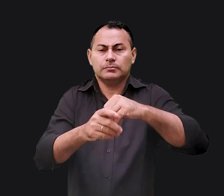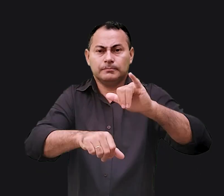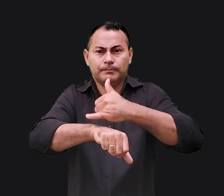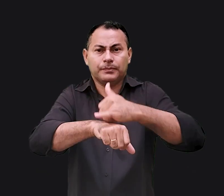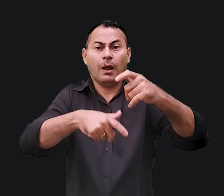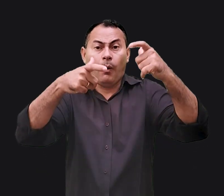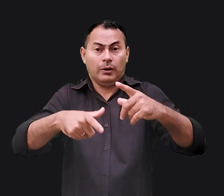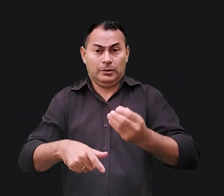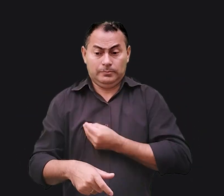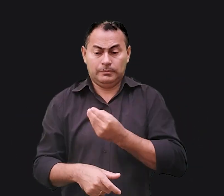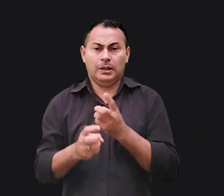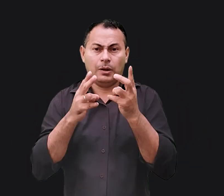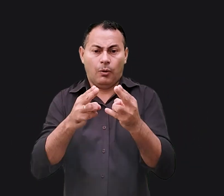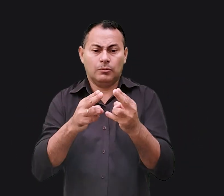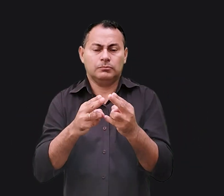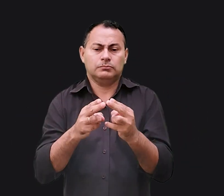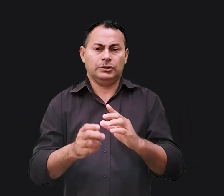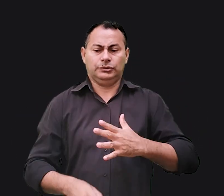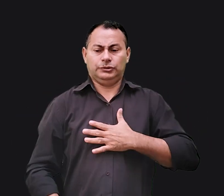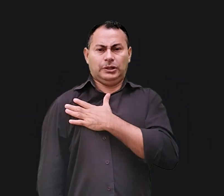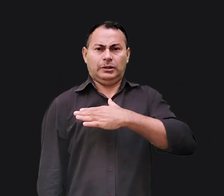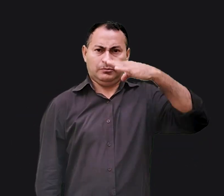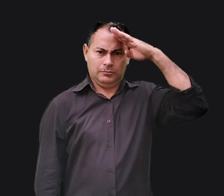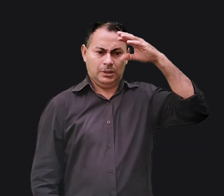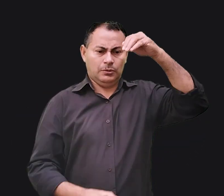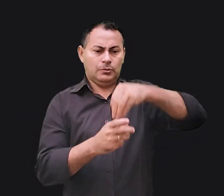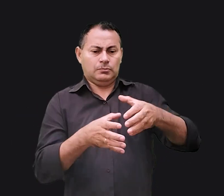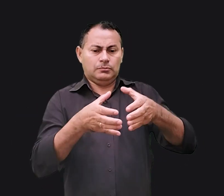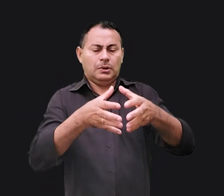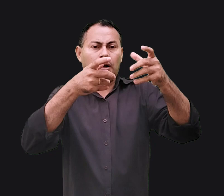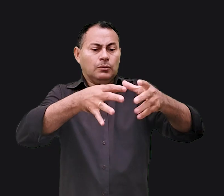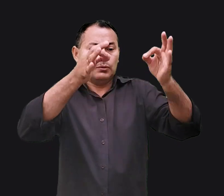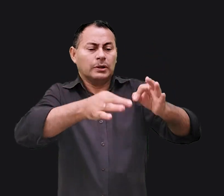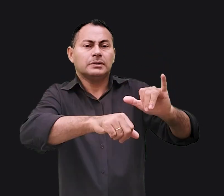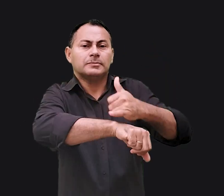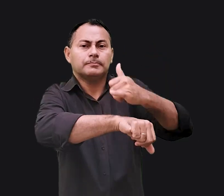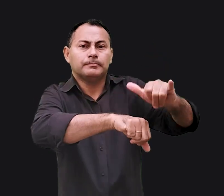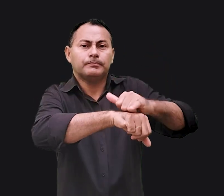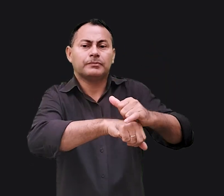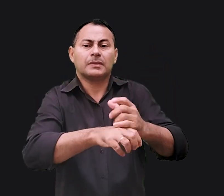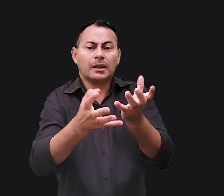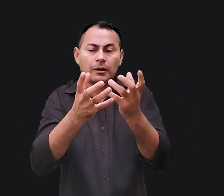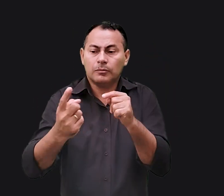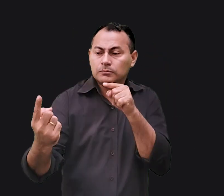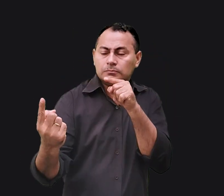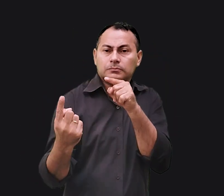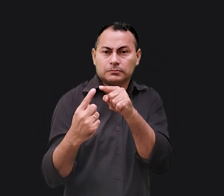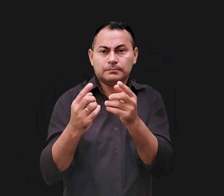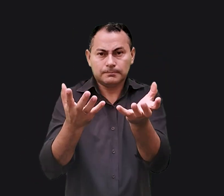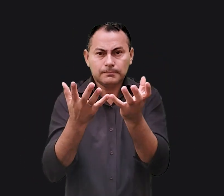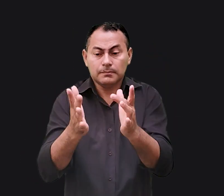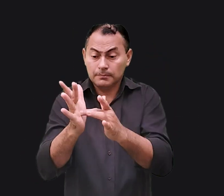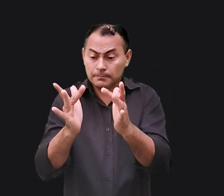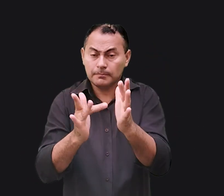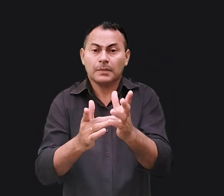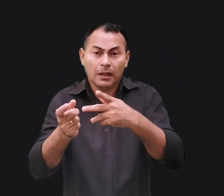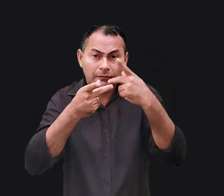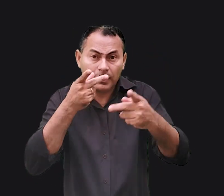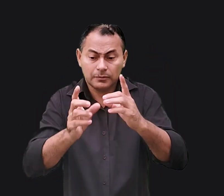onde estamos, assim como um general coloca suas tropas em lugares estratégicos visando um objetivo. Jesus estava dizendo aos